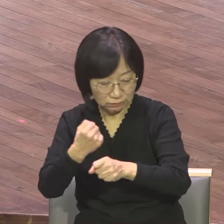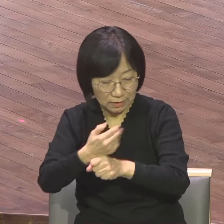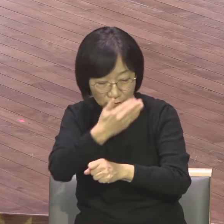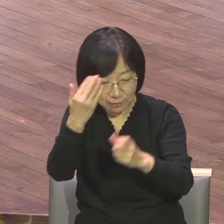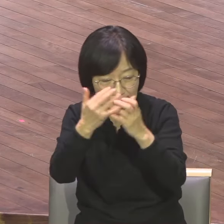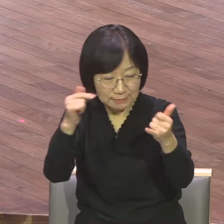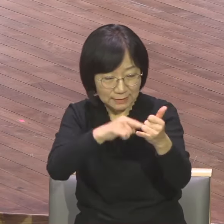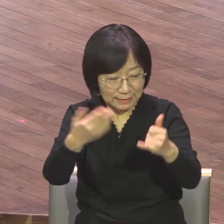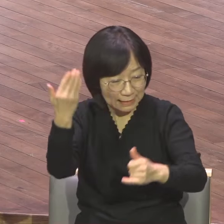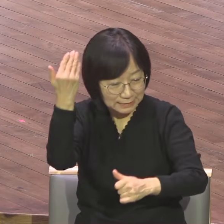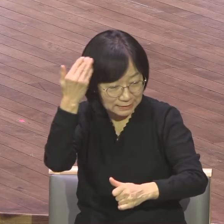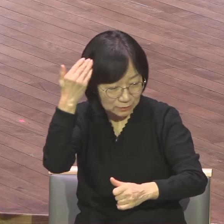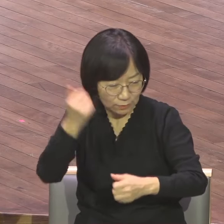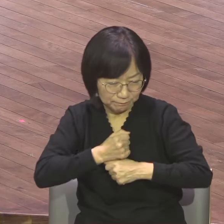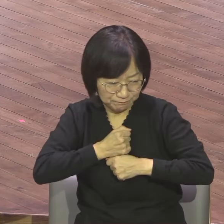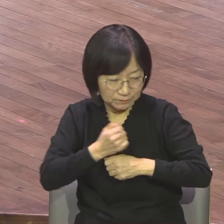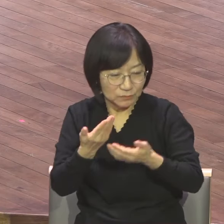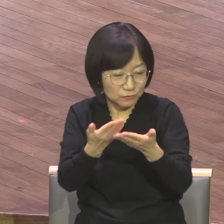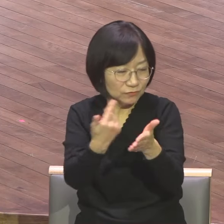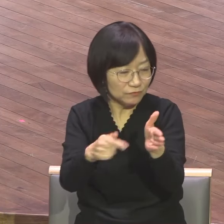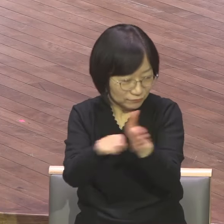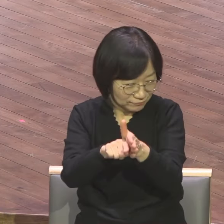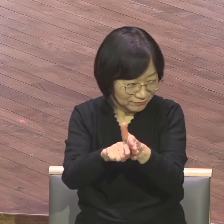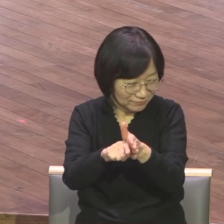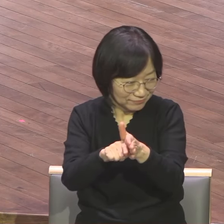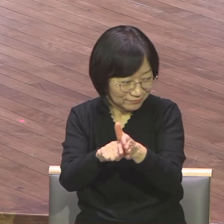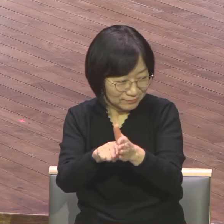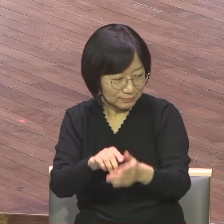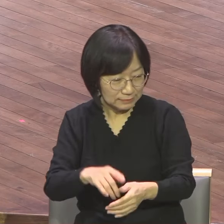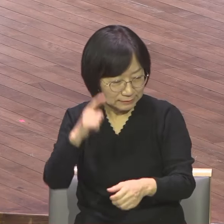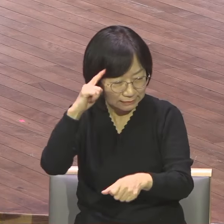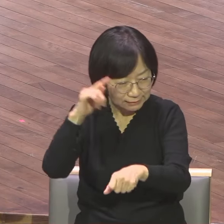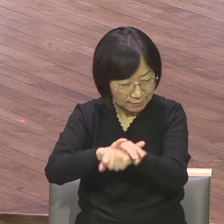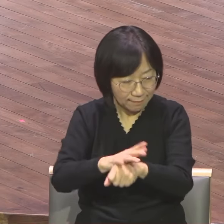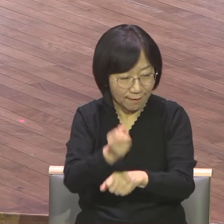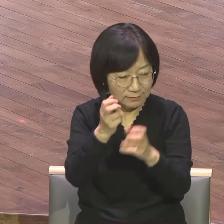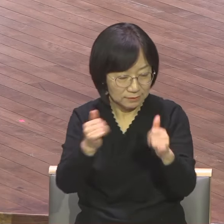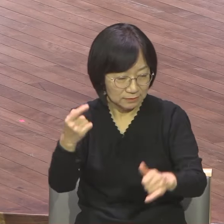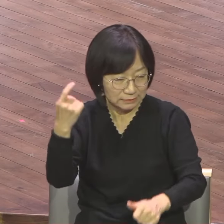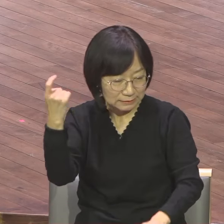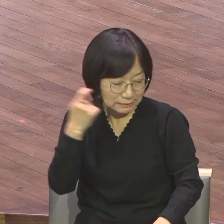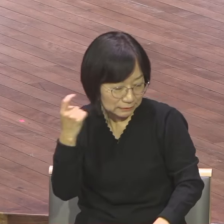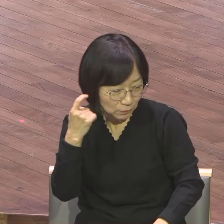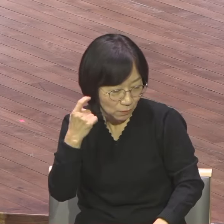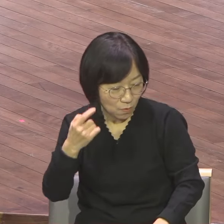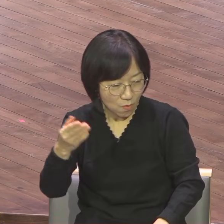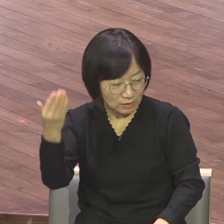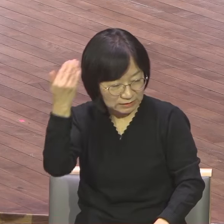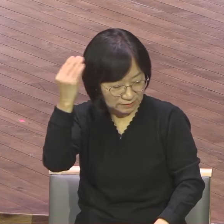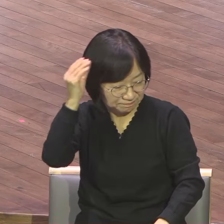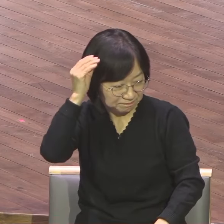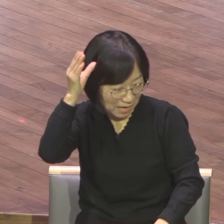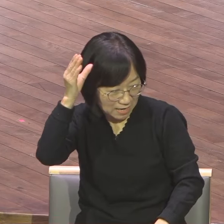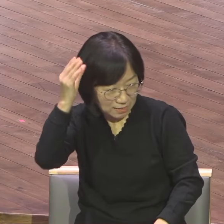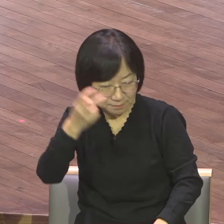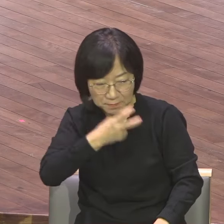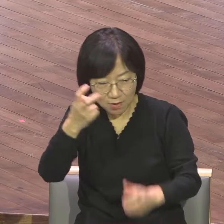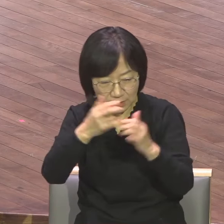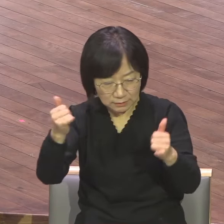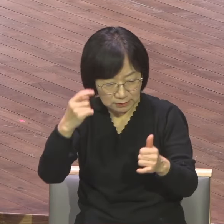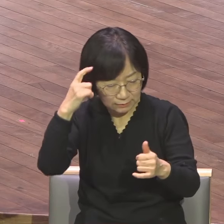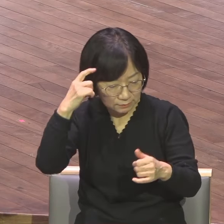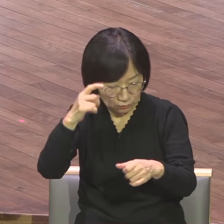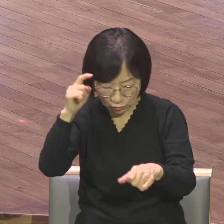하며 젊은 자에게 지식과 근신함을 주기 위한 것이니 지혜 있는 자는 듣고 학식이 더할 것이요 명철한